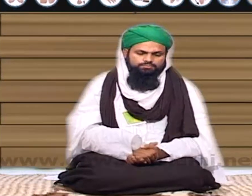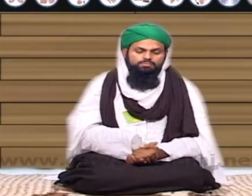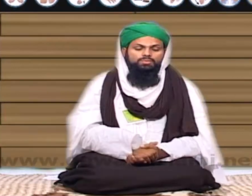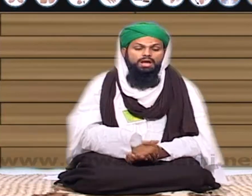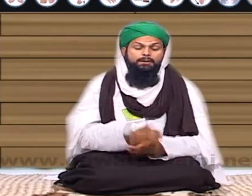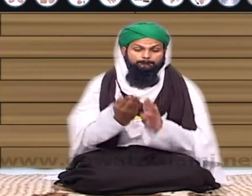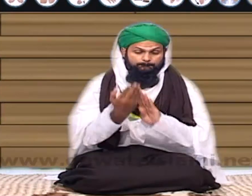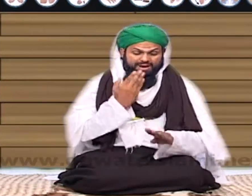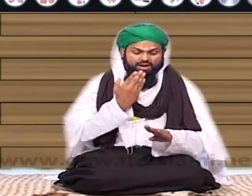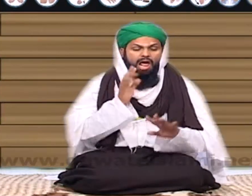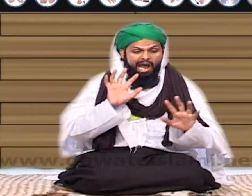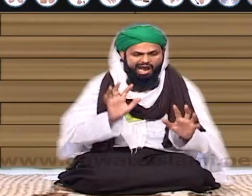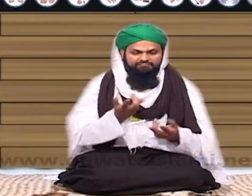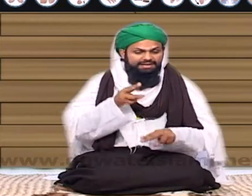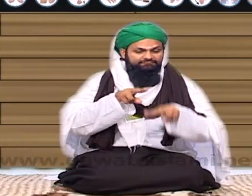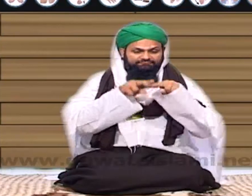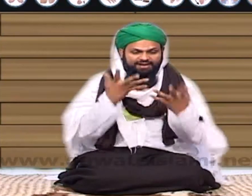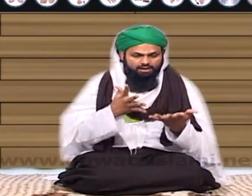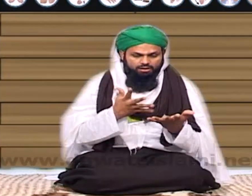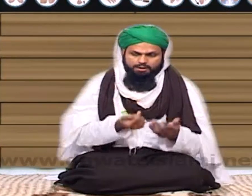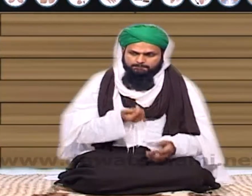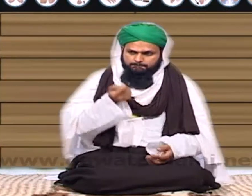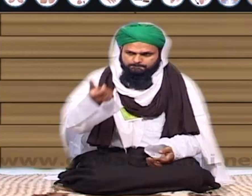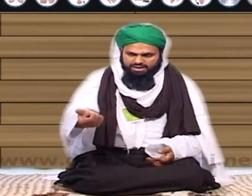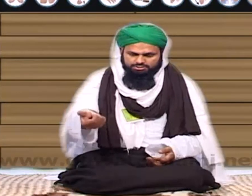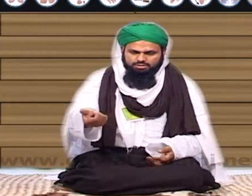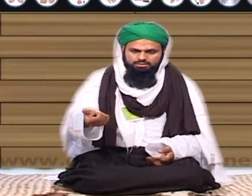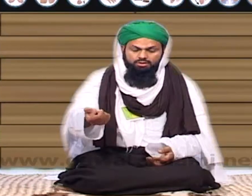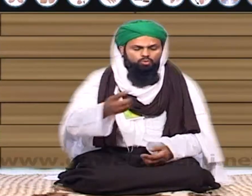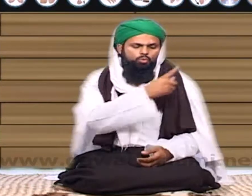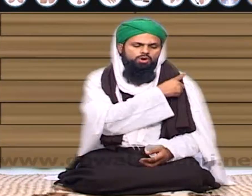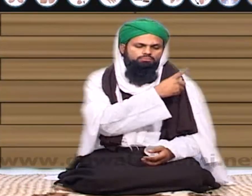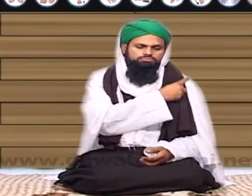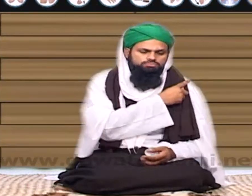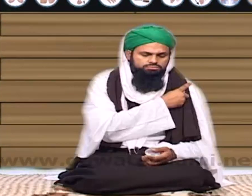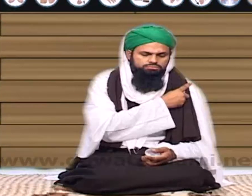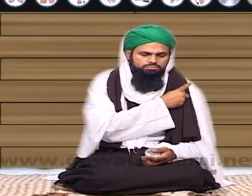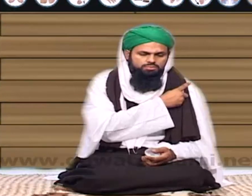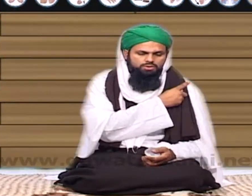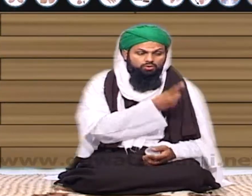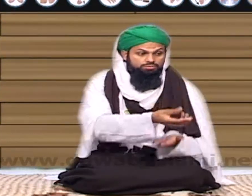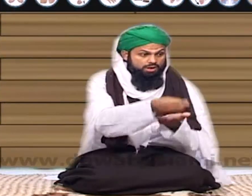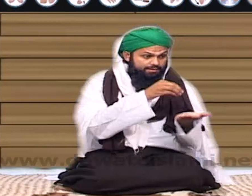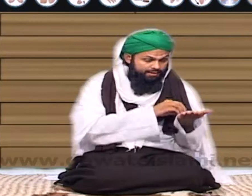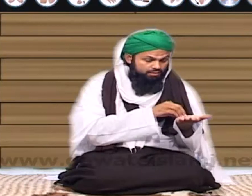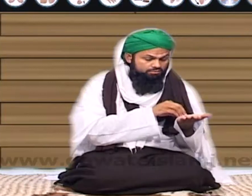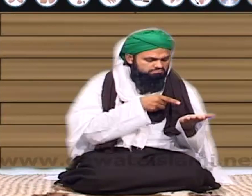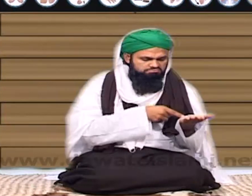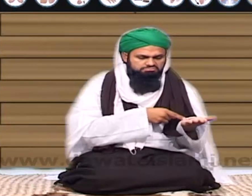ناجائز۔ اگر طے کرائے بغیر کسی کو اجرت دے دی آپ نے تو بھی گناہ ہوا، اور اس نے لے لی تو اس